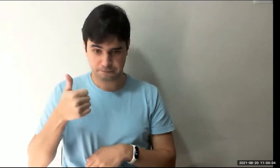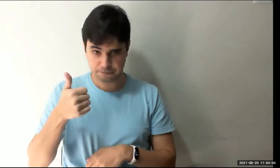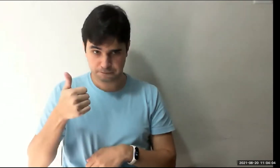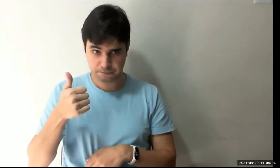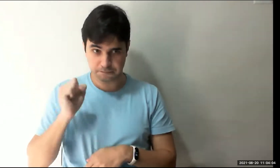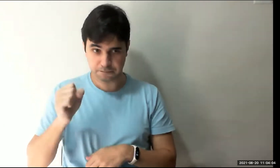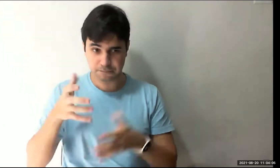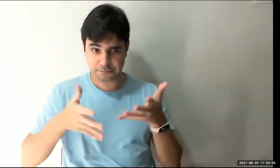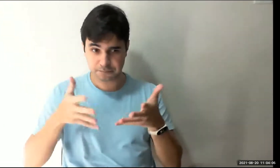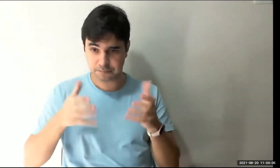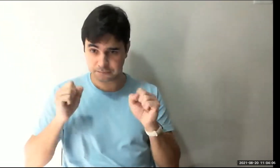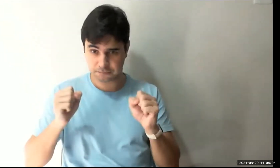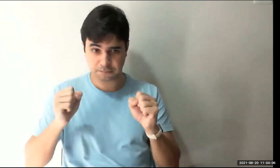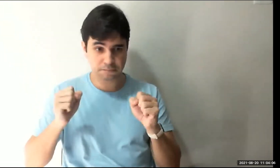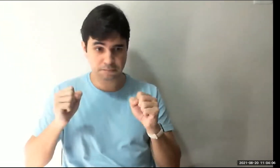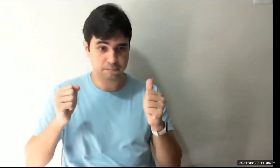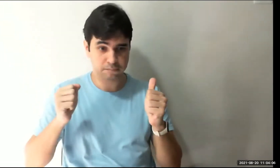Tá bom, Felipe? certo. Felipe, Posso? agora.